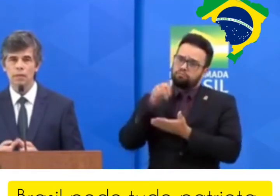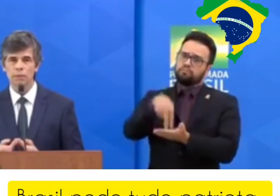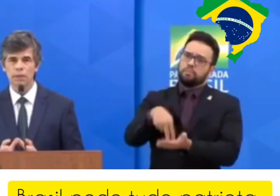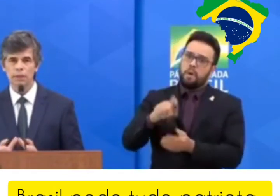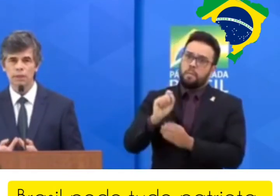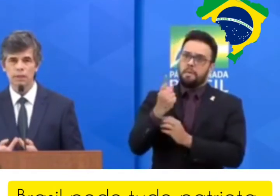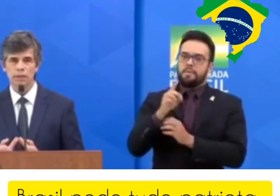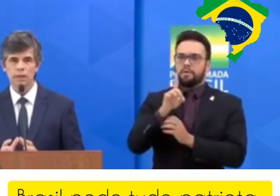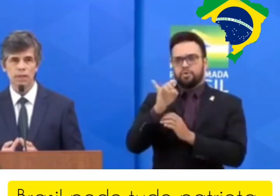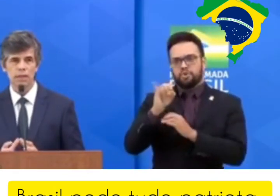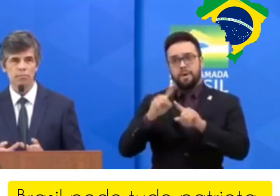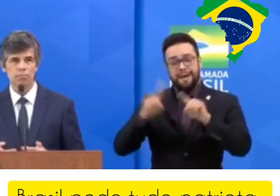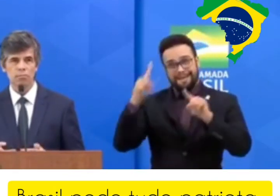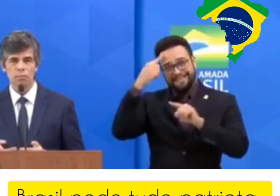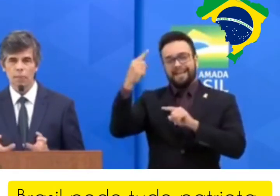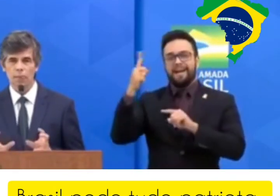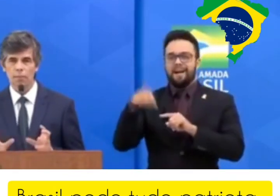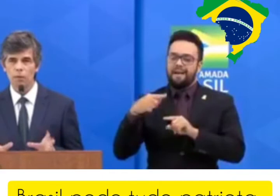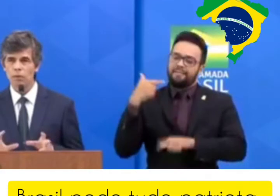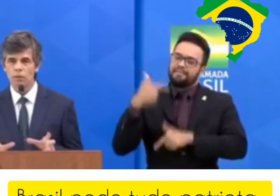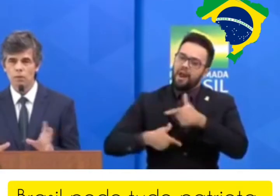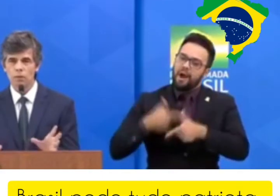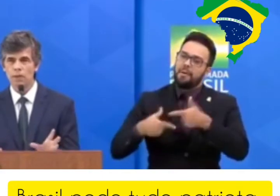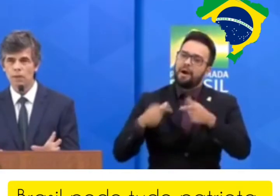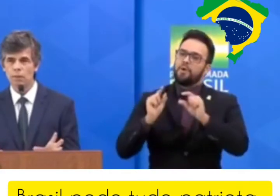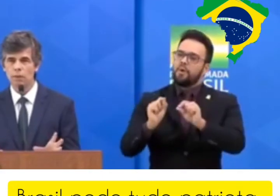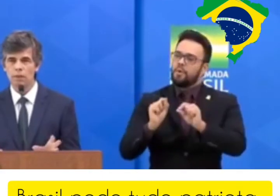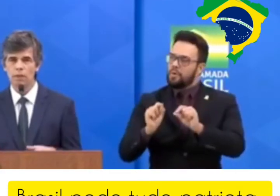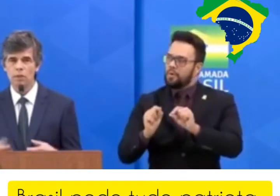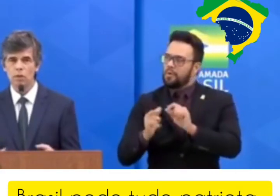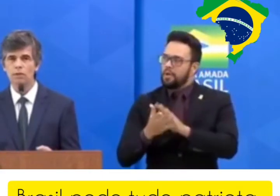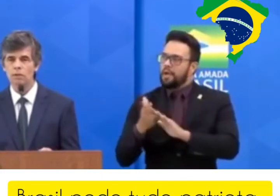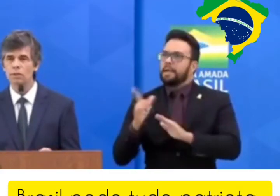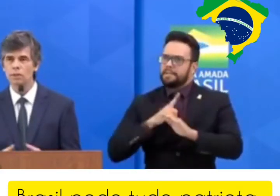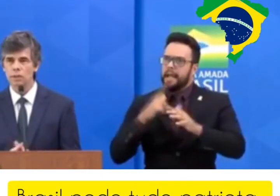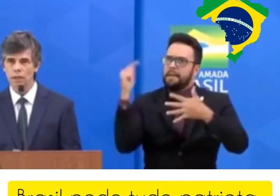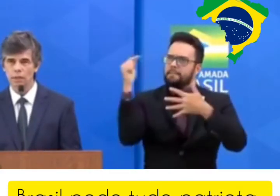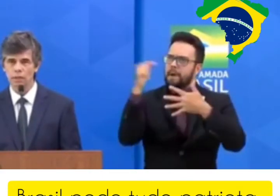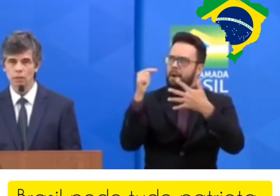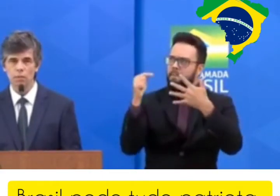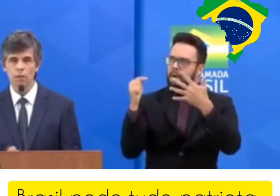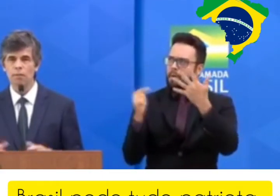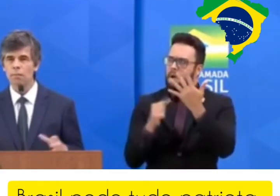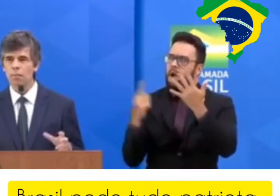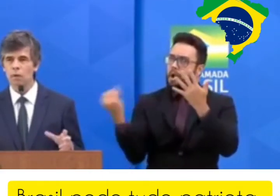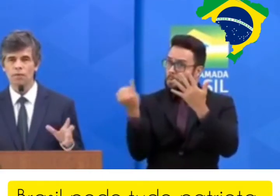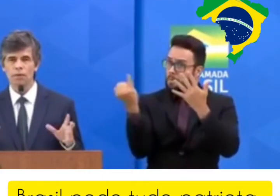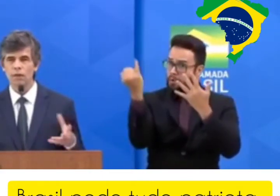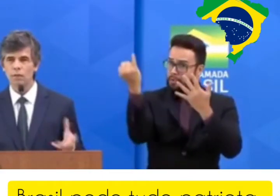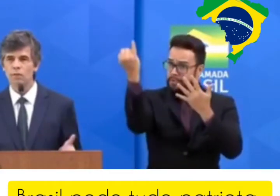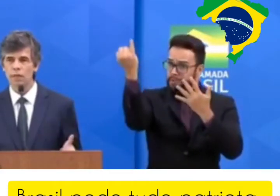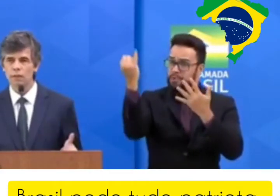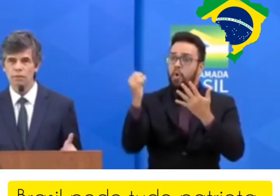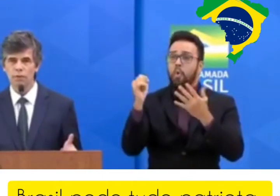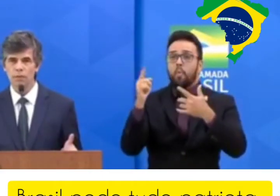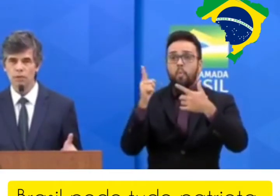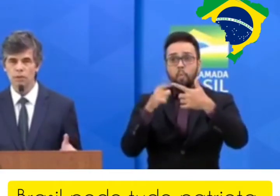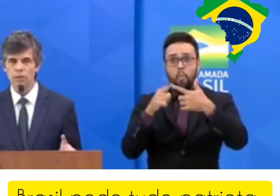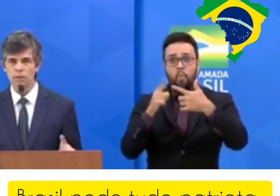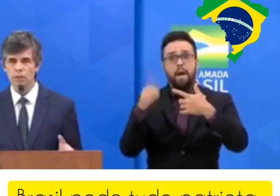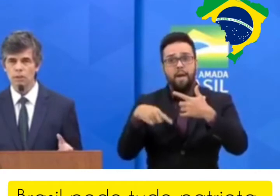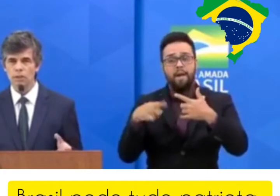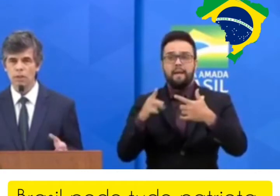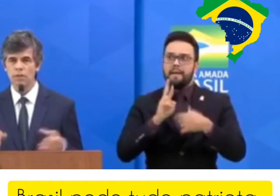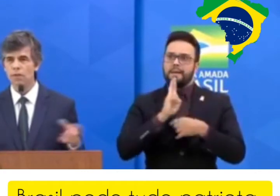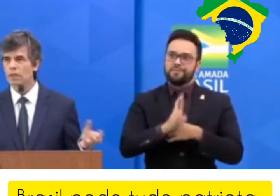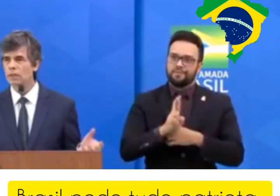ideia é realmente que a gente trabalhe pontos que eu considero importantes como ações iniciais. Uma, como eu falei, juntar as